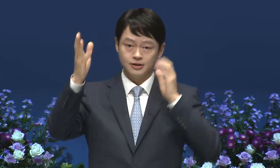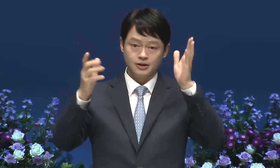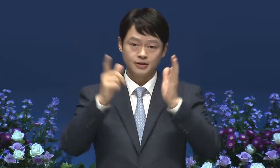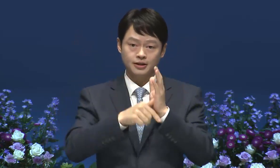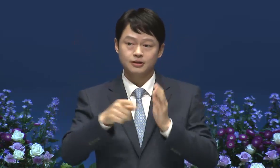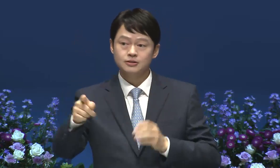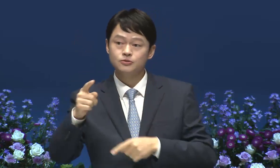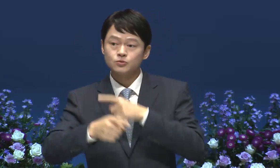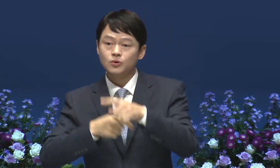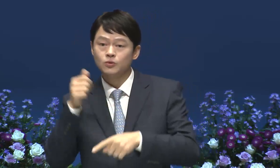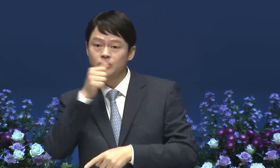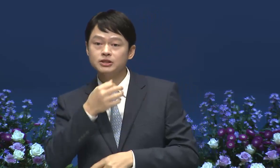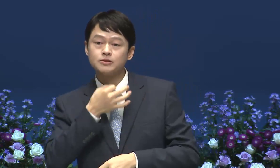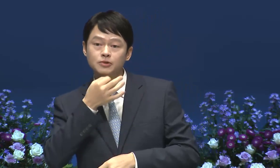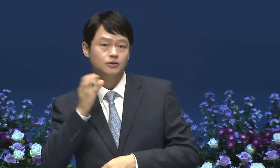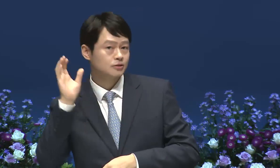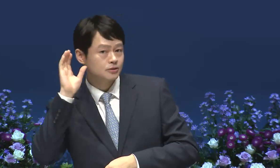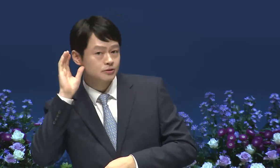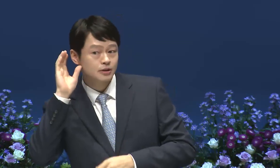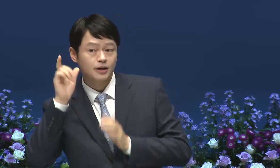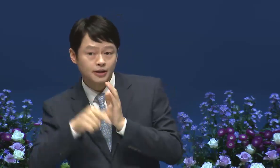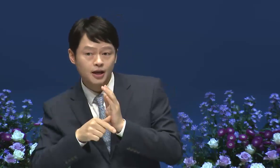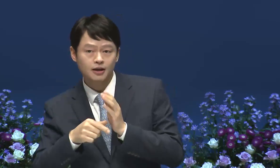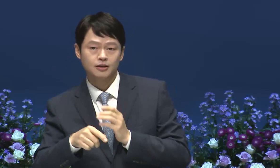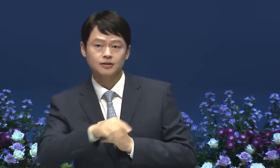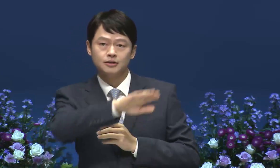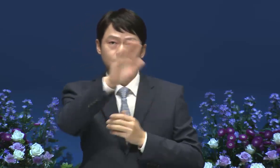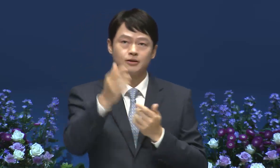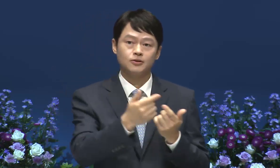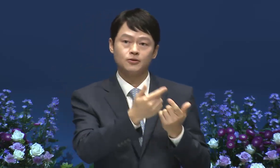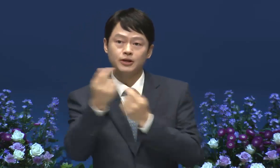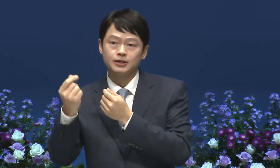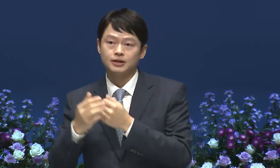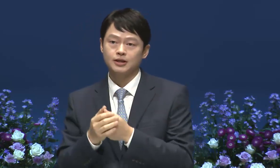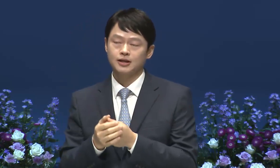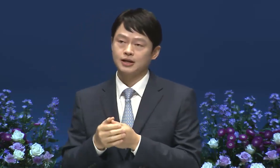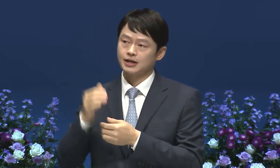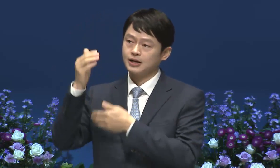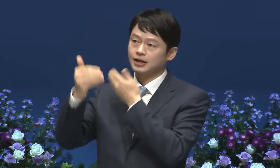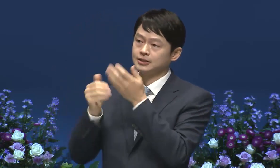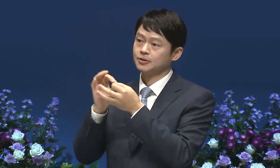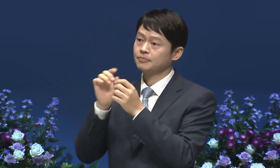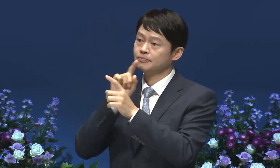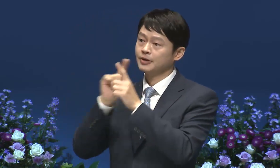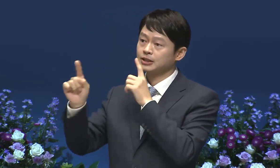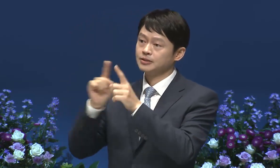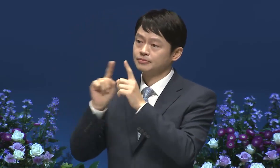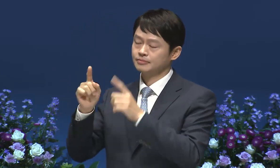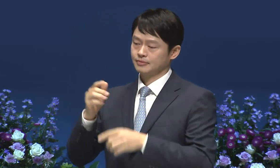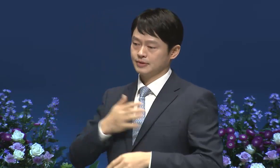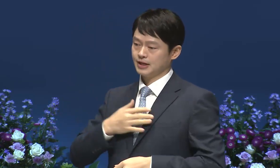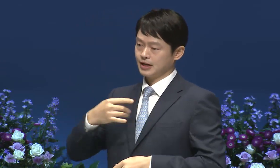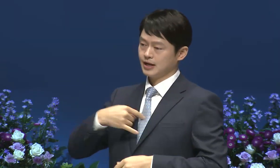듣는 대신에 수어로 표현을 하고 수어로 시각으로 보는 사람들입니다.